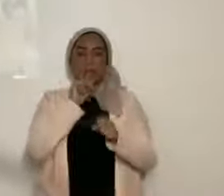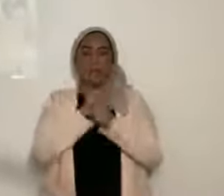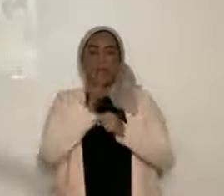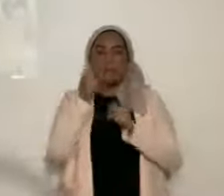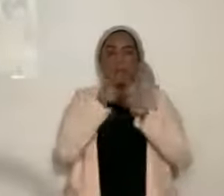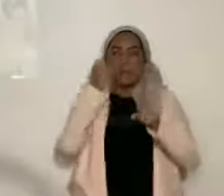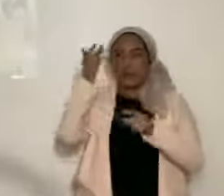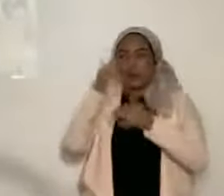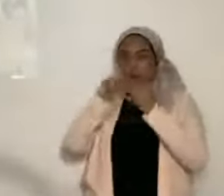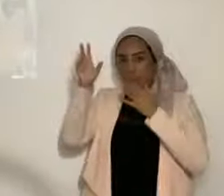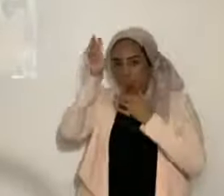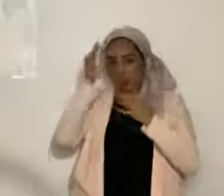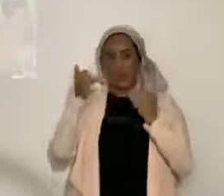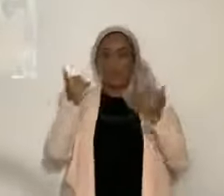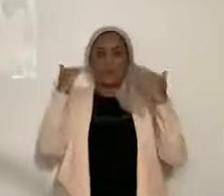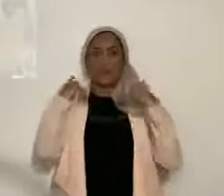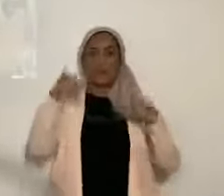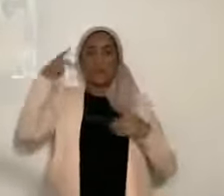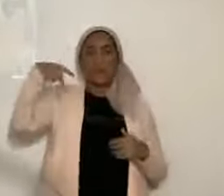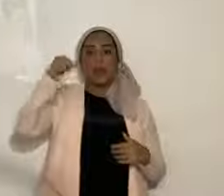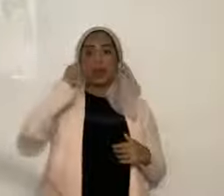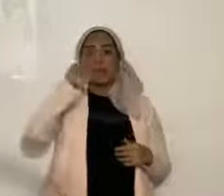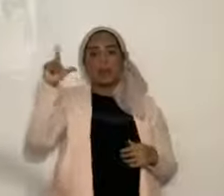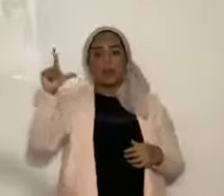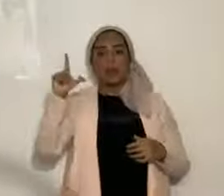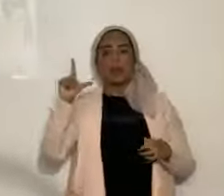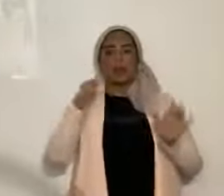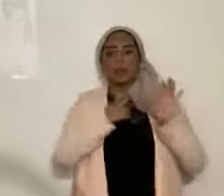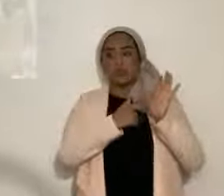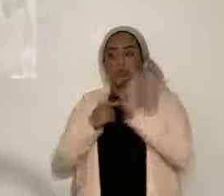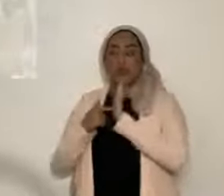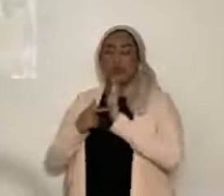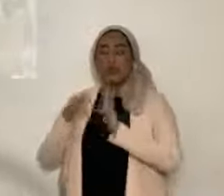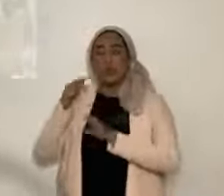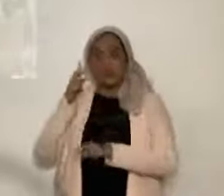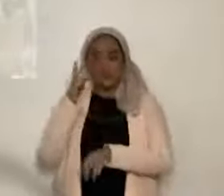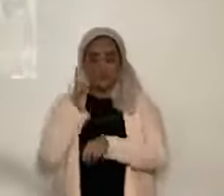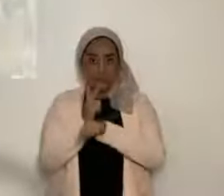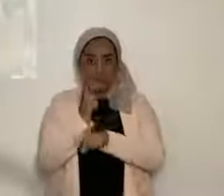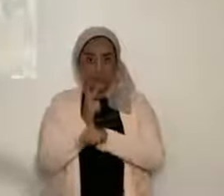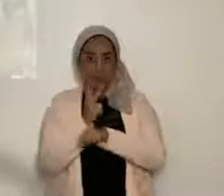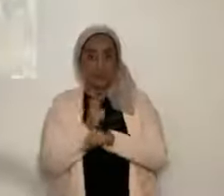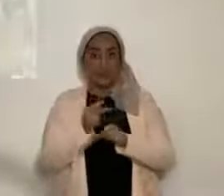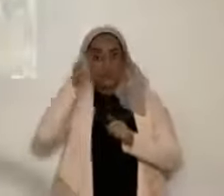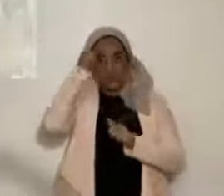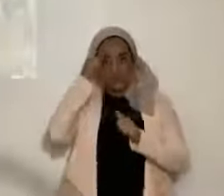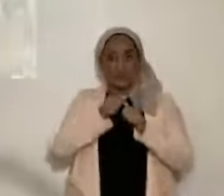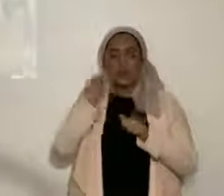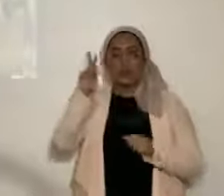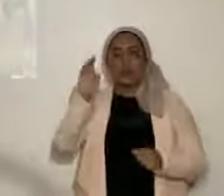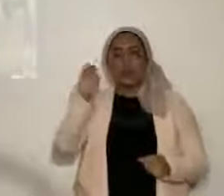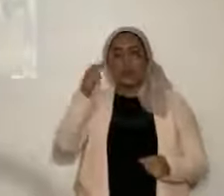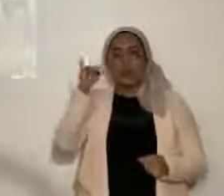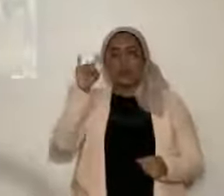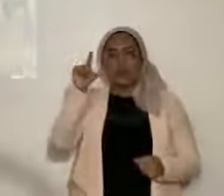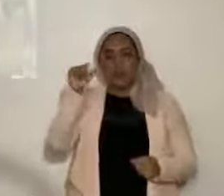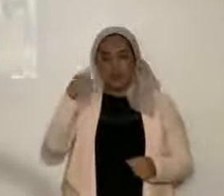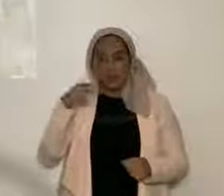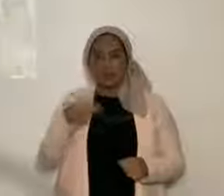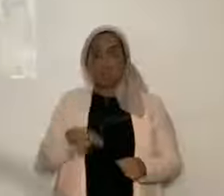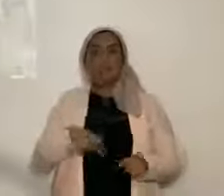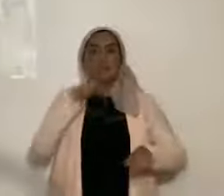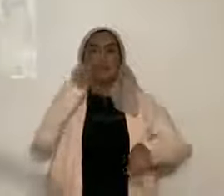Eterno. Ahora, Pablo está presentando a la Keilah. Recuerden que es Keilah,